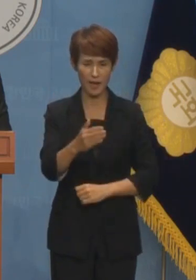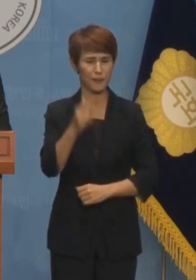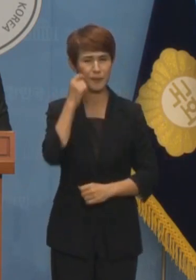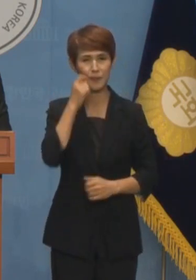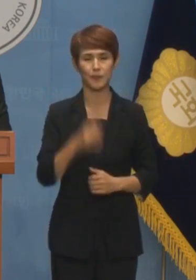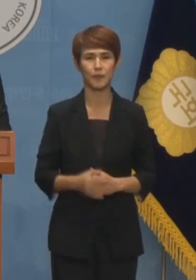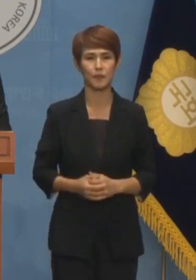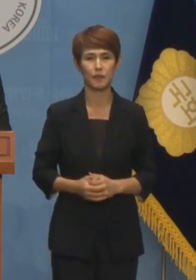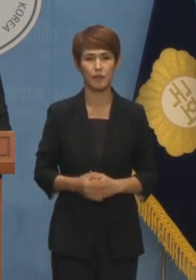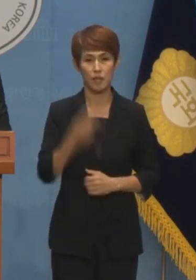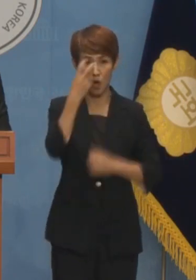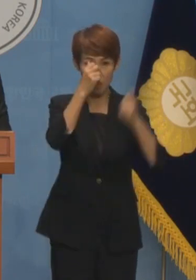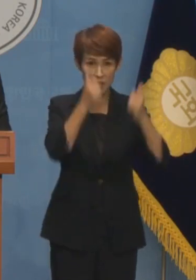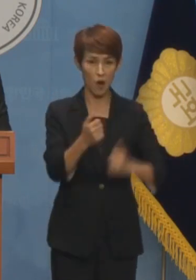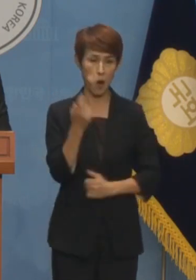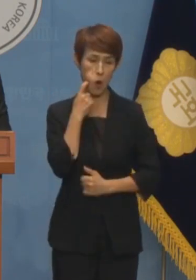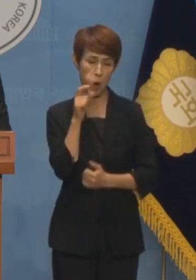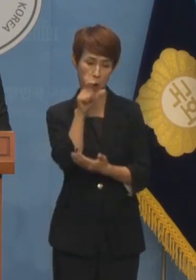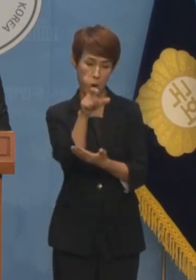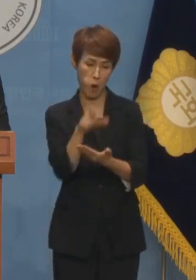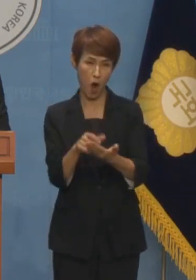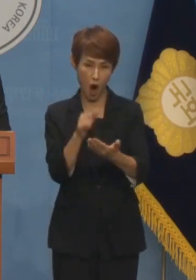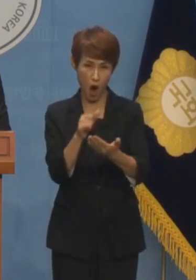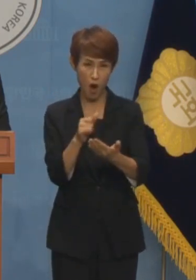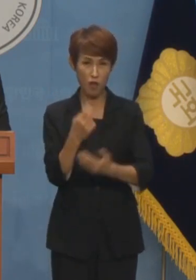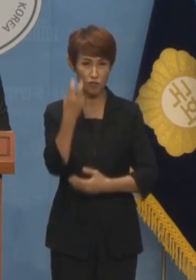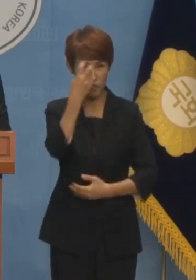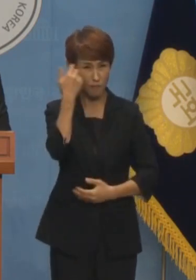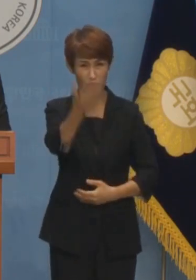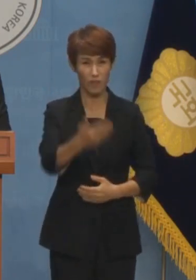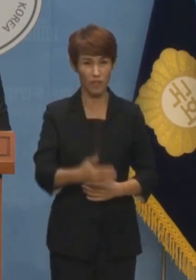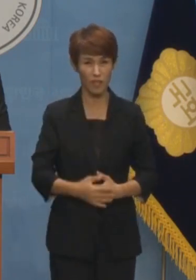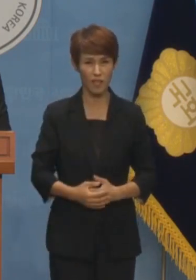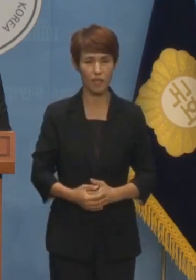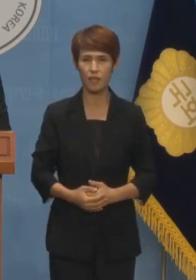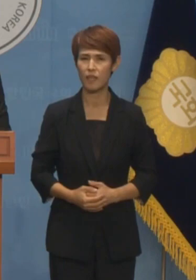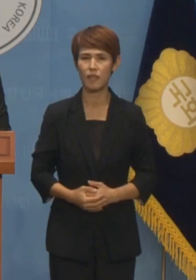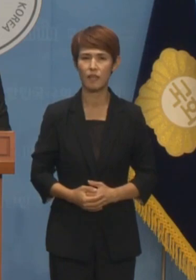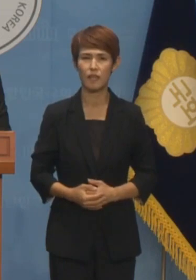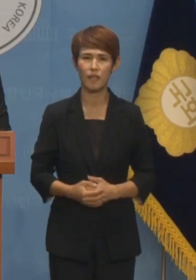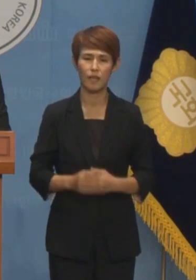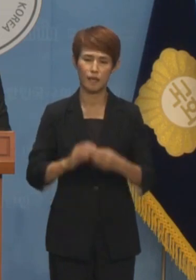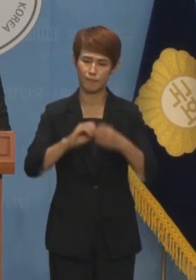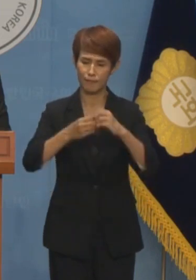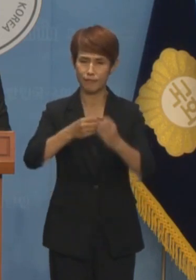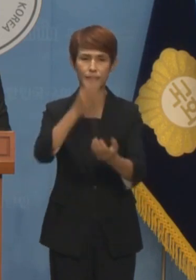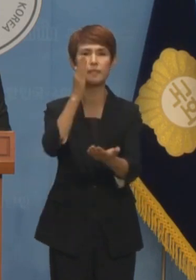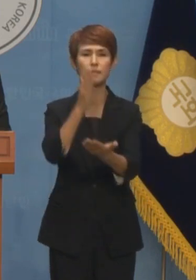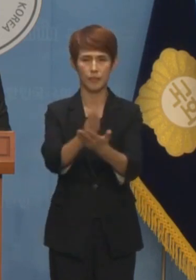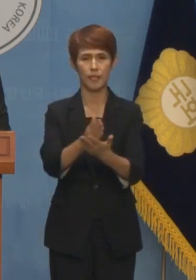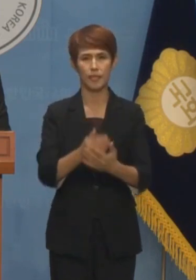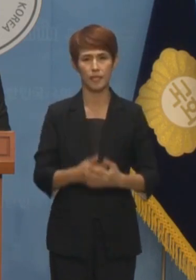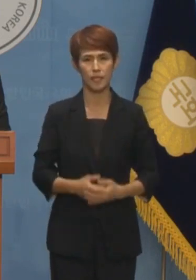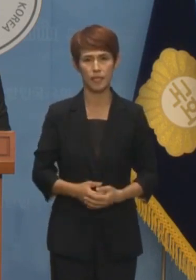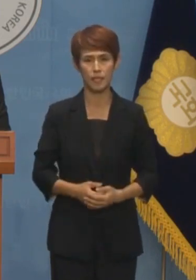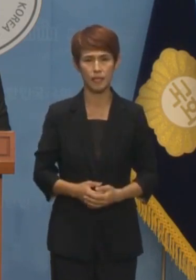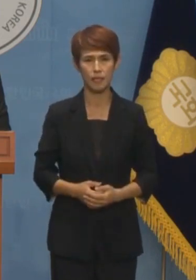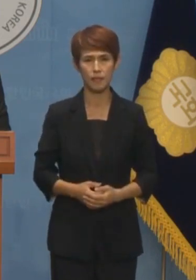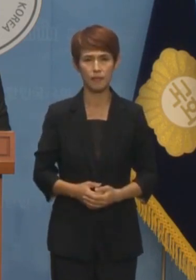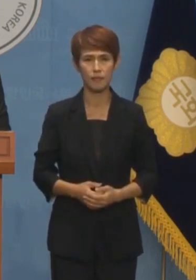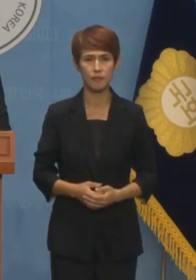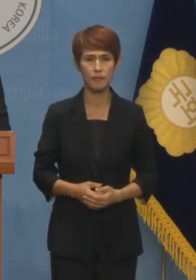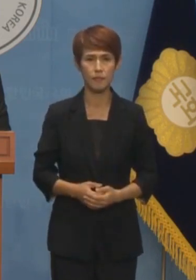검찰은 허구를 공소장에 적는 것도 수사라고 합니까? 소설은 소설책에, 소원은 일기장에